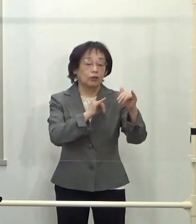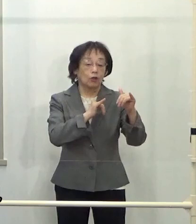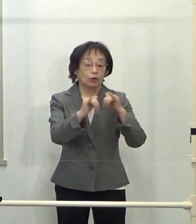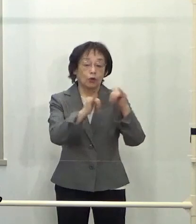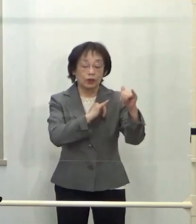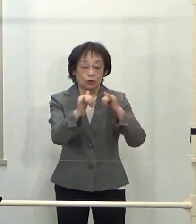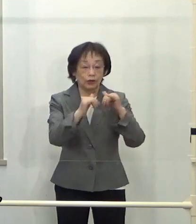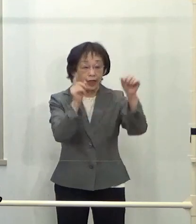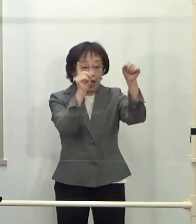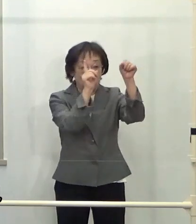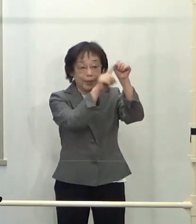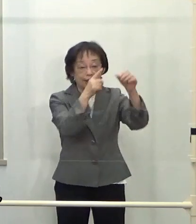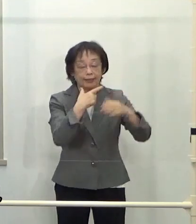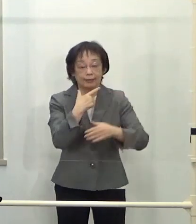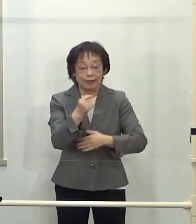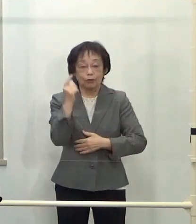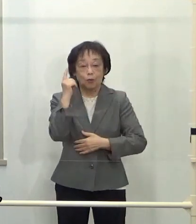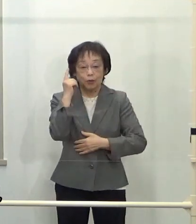ております。